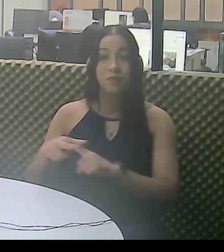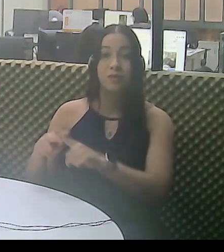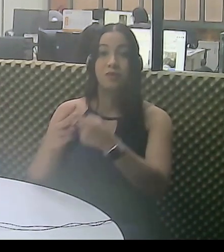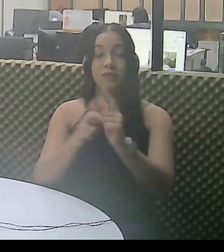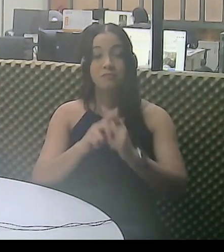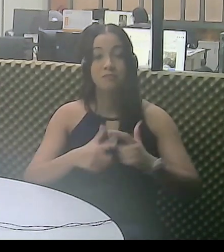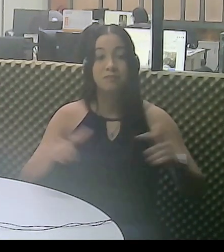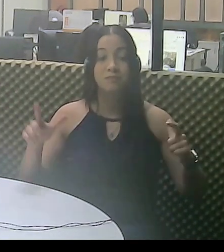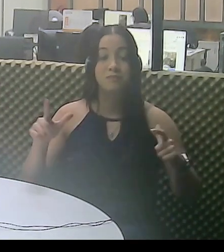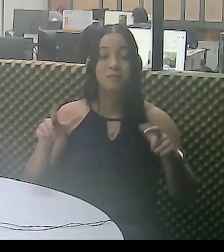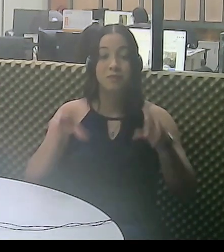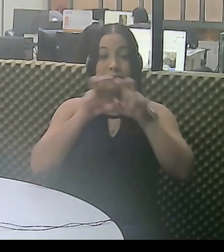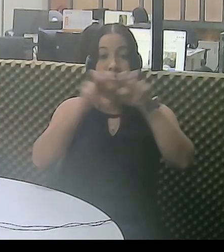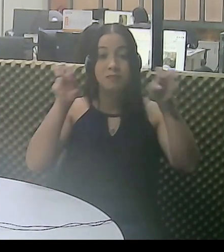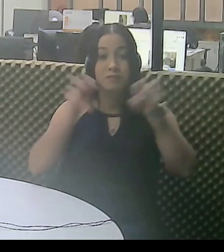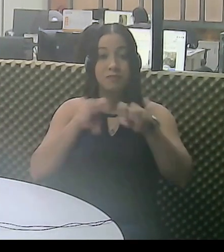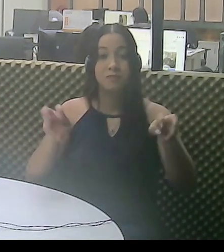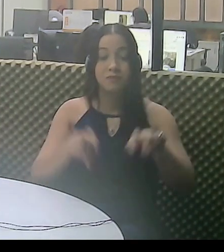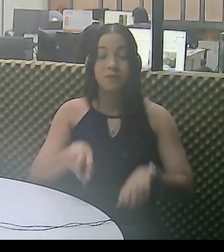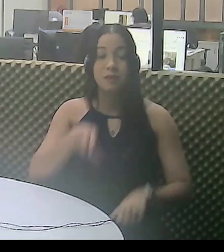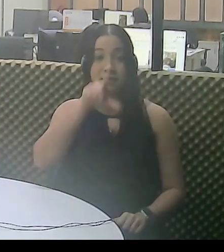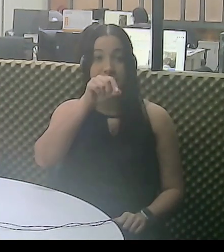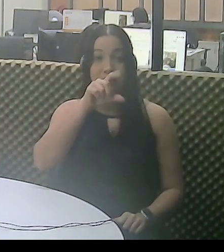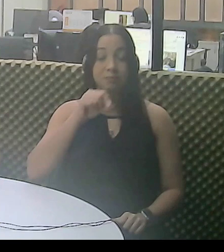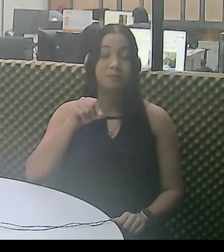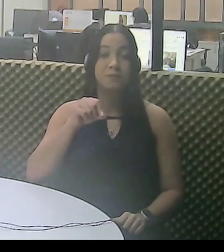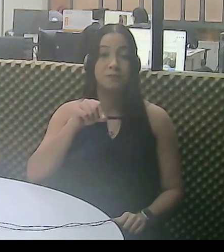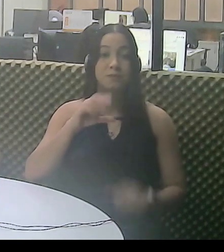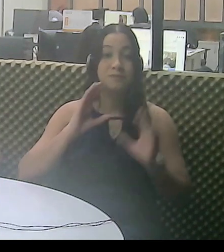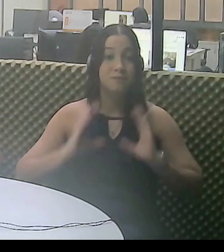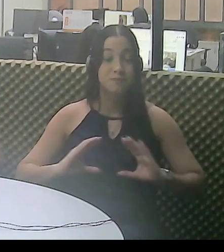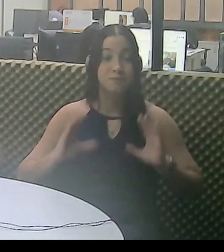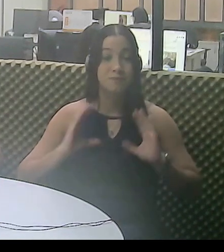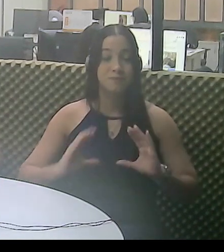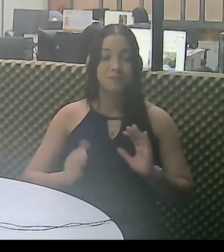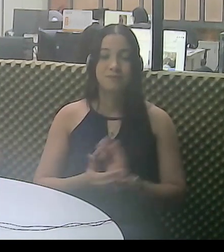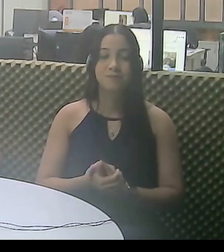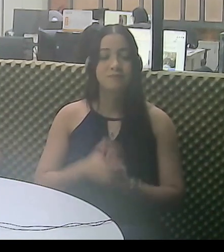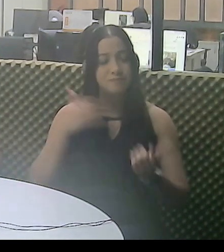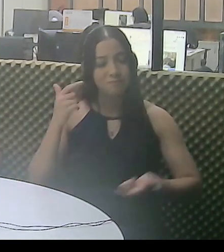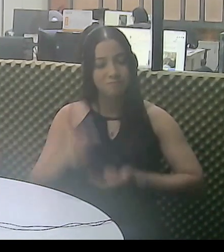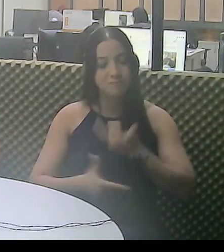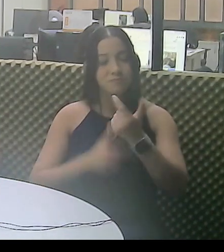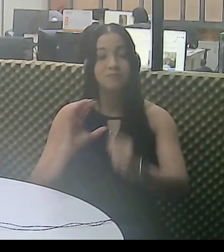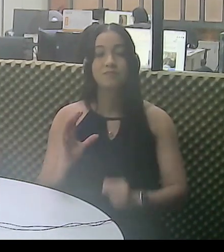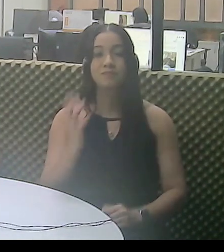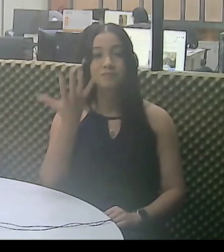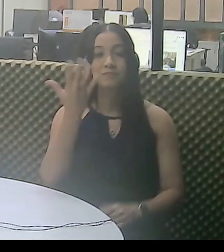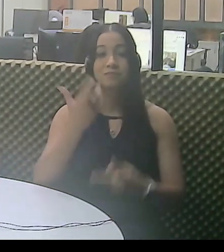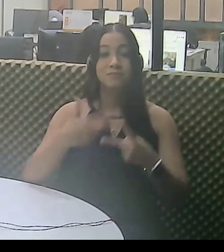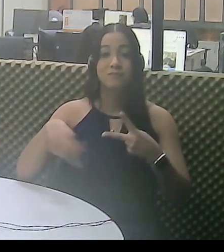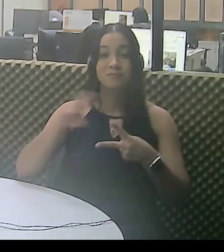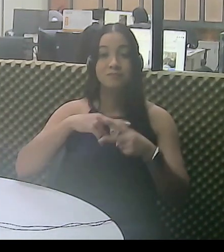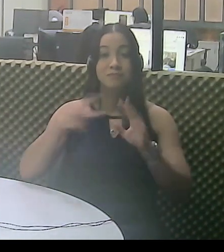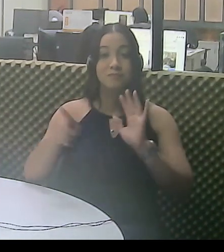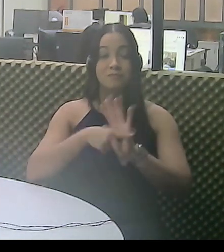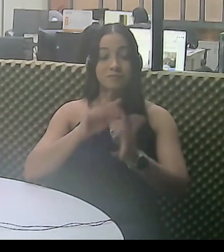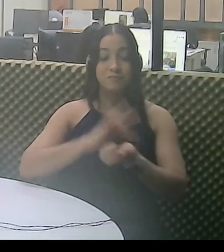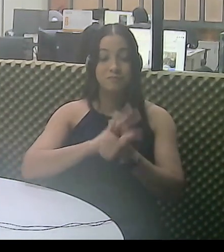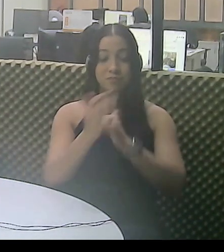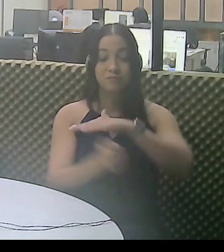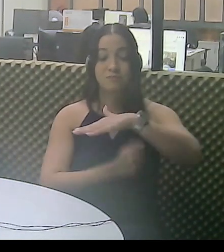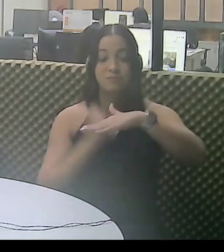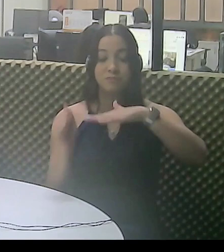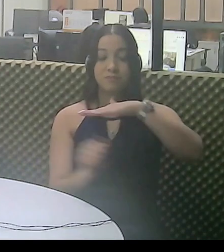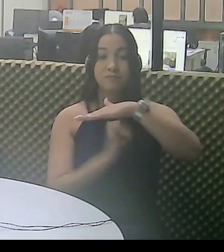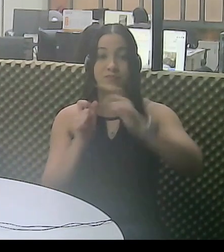ampliação das arquibancadas do campus Sabiazinho no Parque do Sabiá. Os serviços são realizados com recursos da própria autarquia